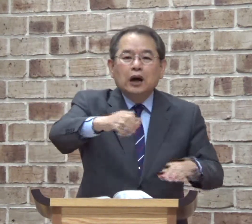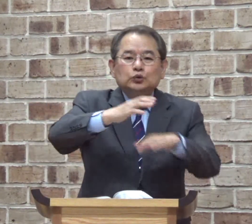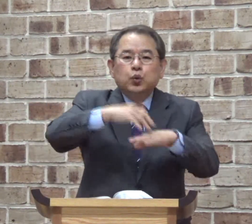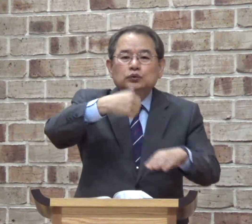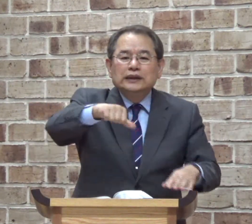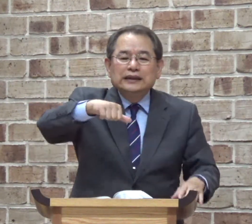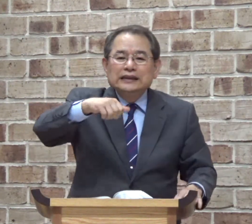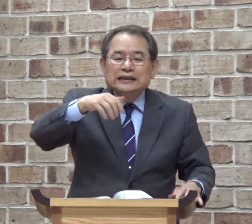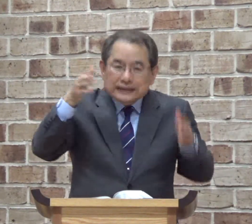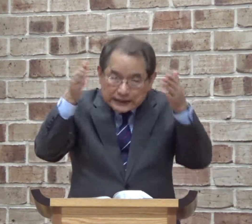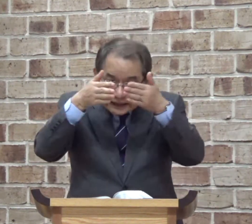자폐아이인데